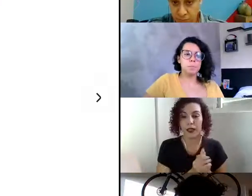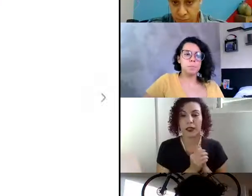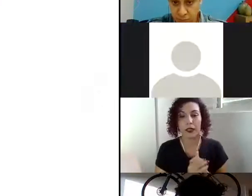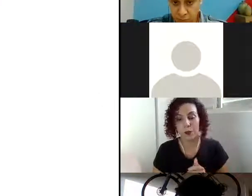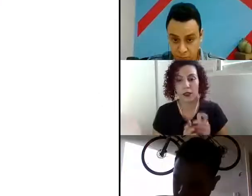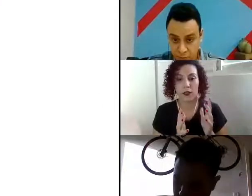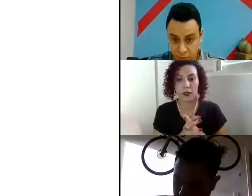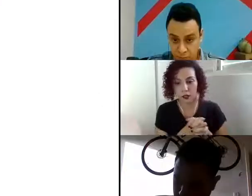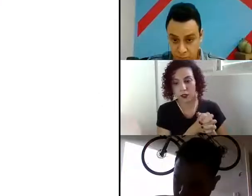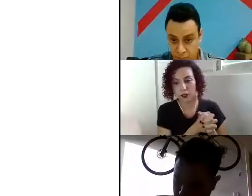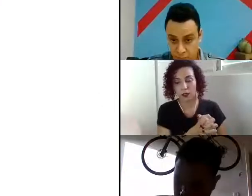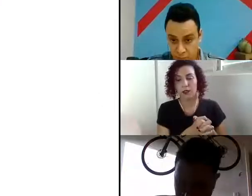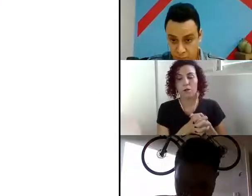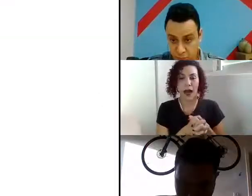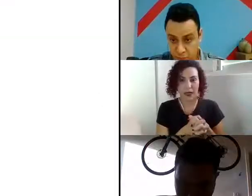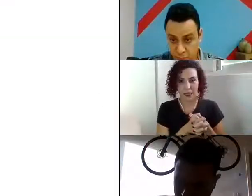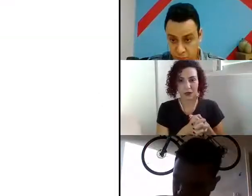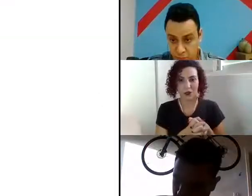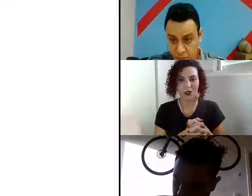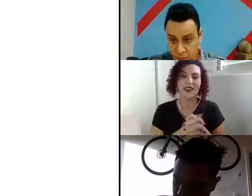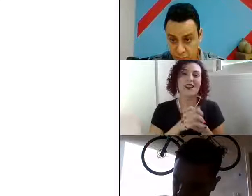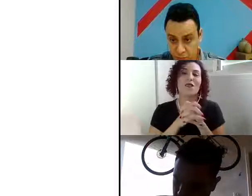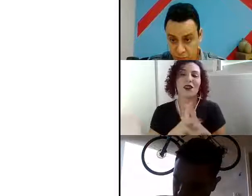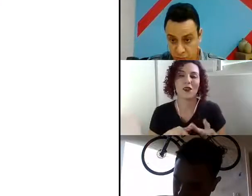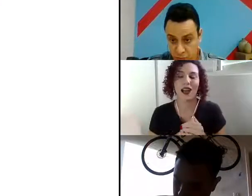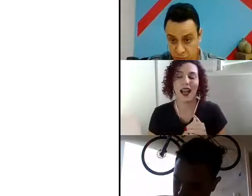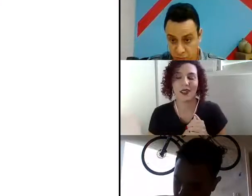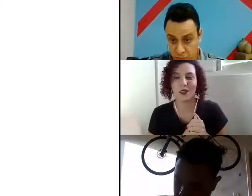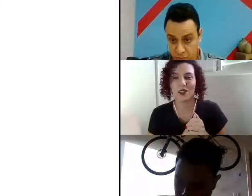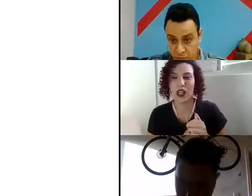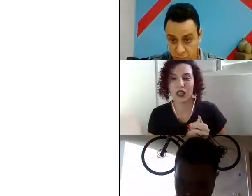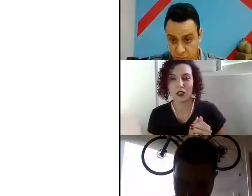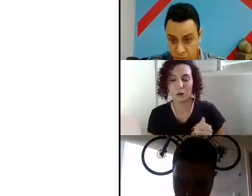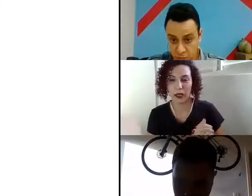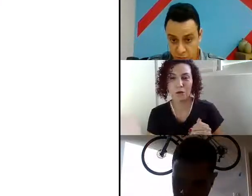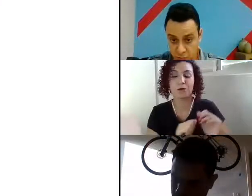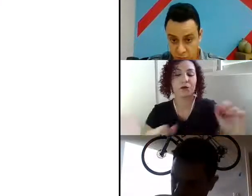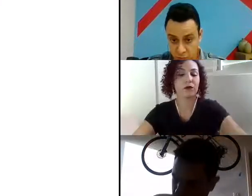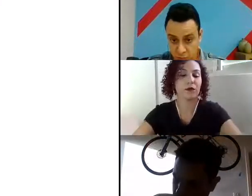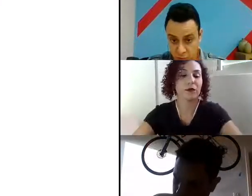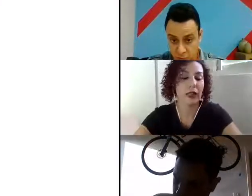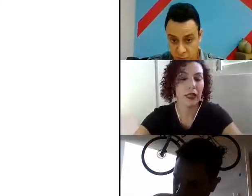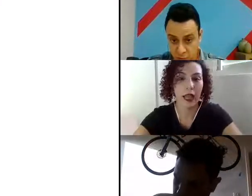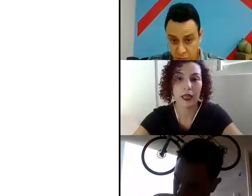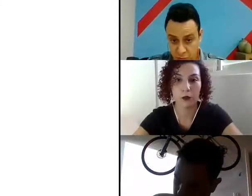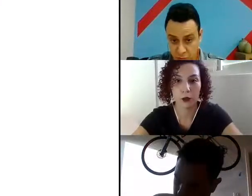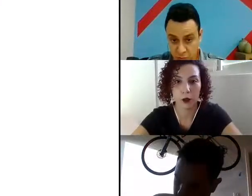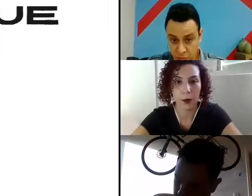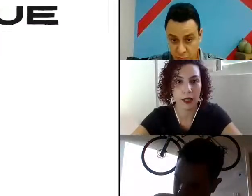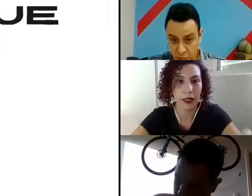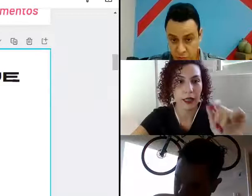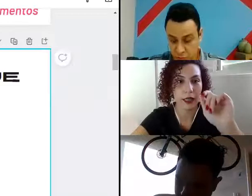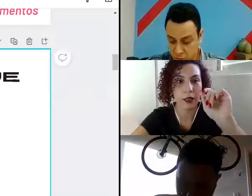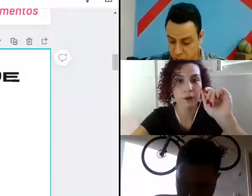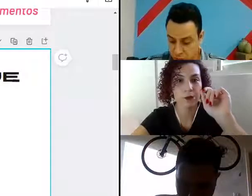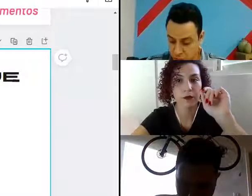A Maria, que é minha assistente master hoje, vai colocar aí no chat também. E aí, eu vou trocar